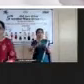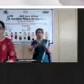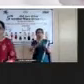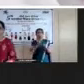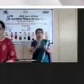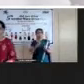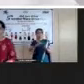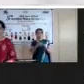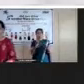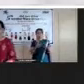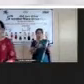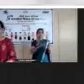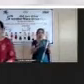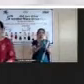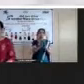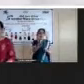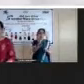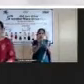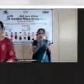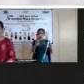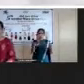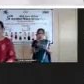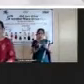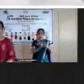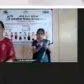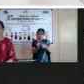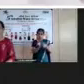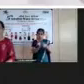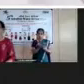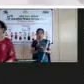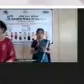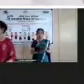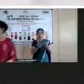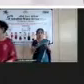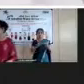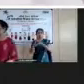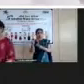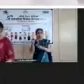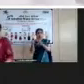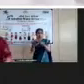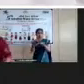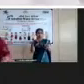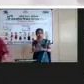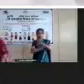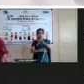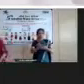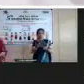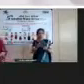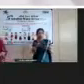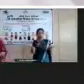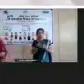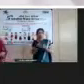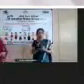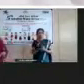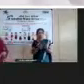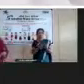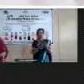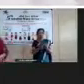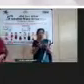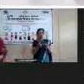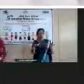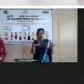सरकारी और गैर सरकारी संगठनों के साथ साझेदारी में पूर्वोत्तर में दिव्यांगजनों के लिए विभिन्न प्रकार की सेवाओं के लिए पहल करने में